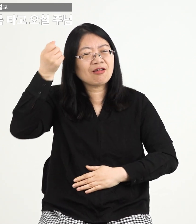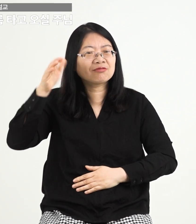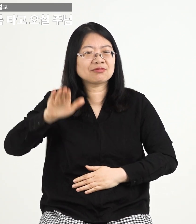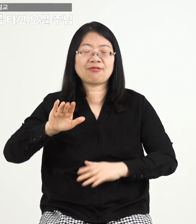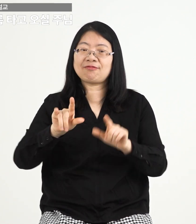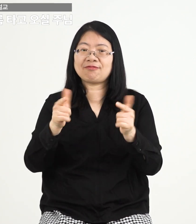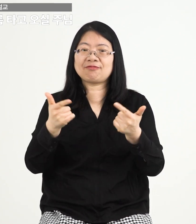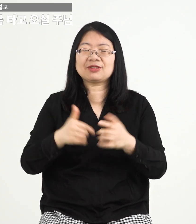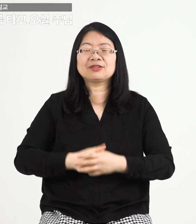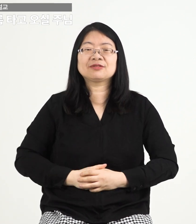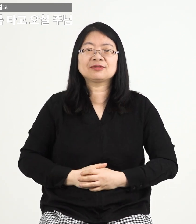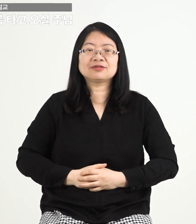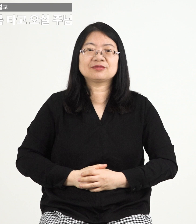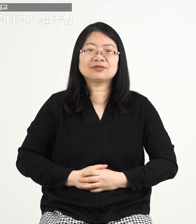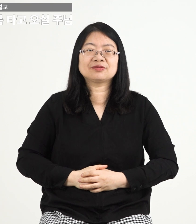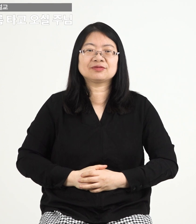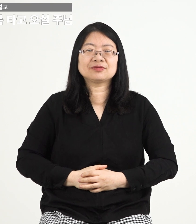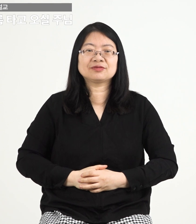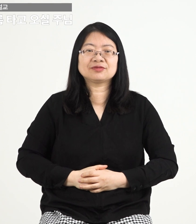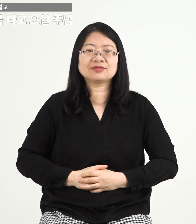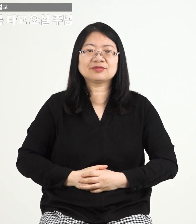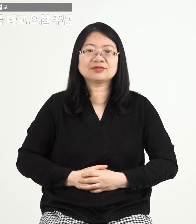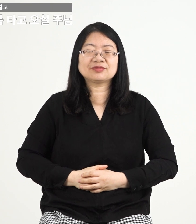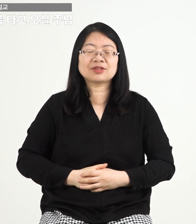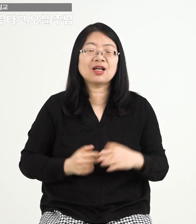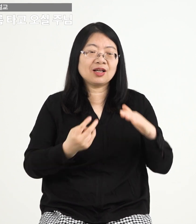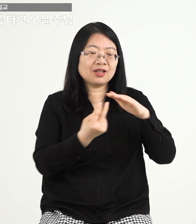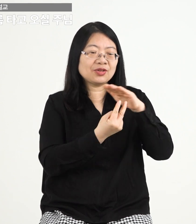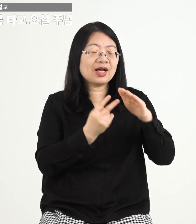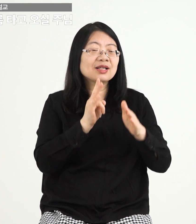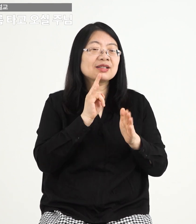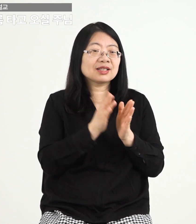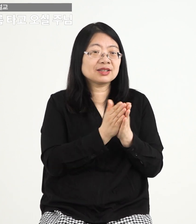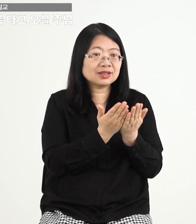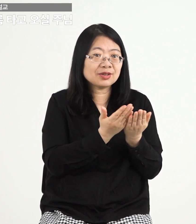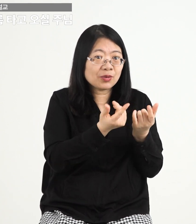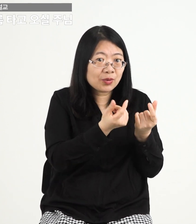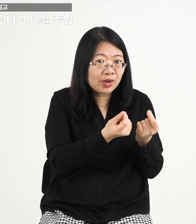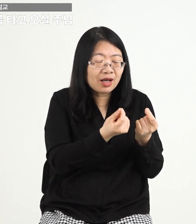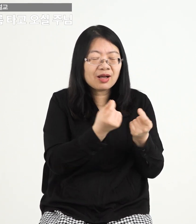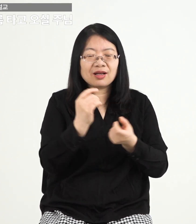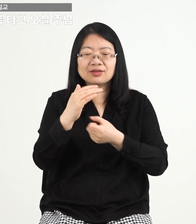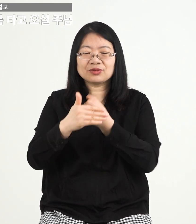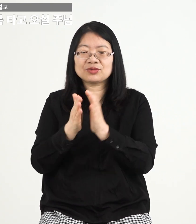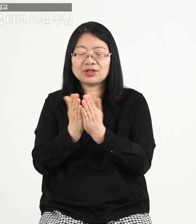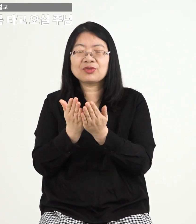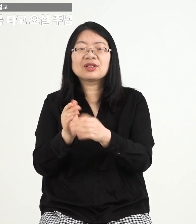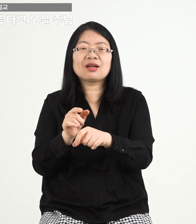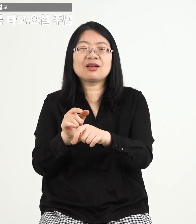않습니다. 특별히 요한계시록뿐만 아니라 성경책은